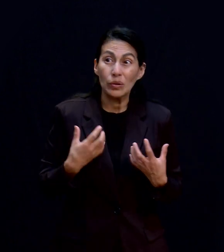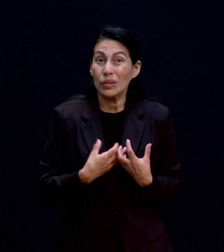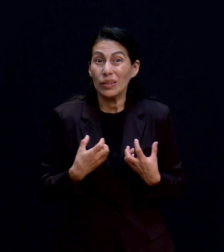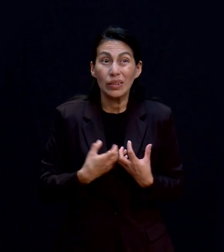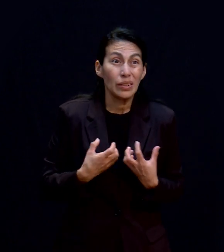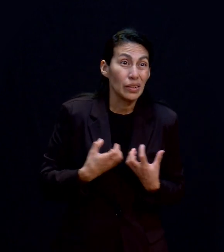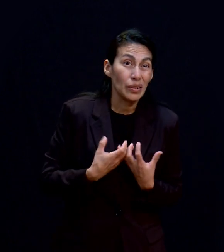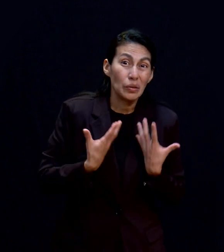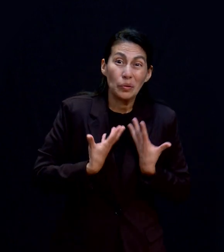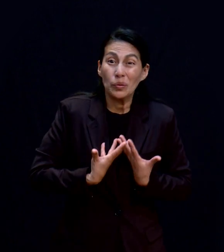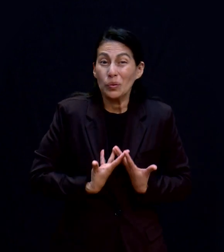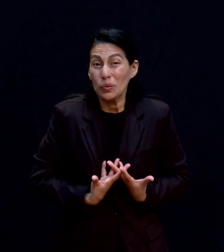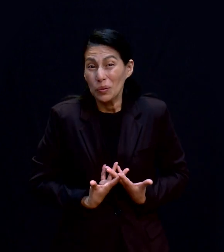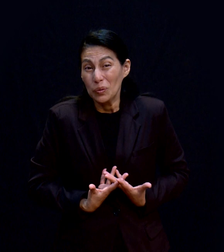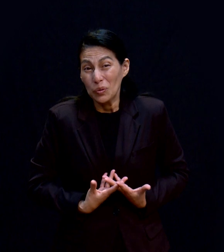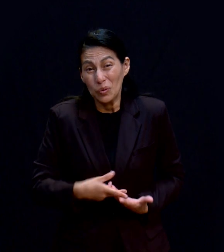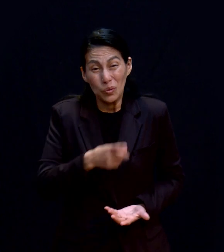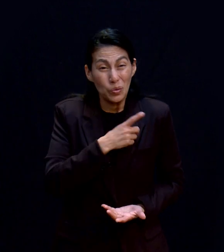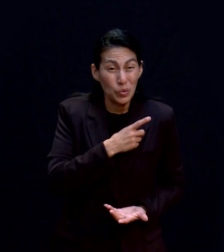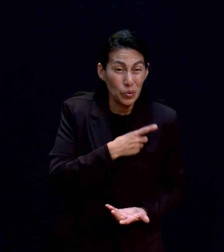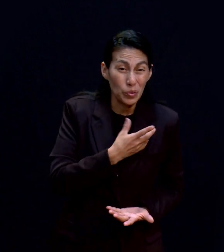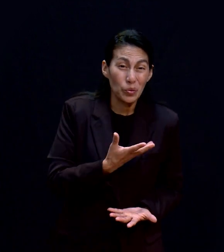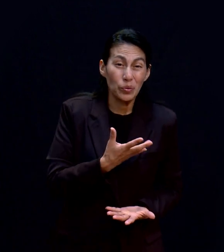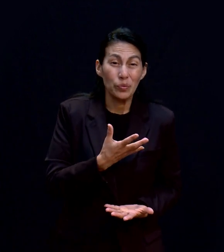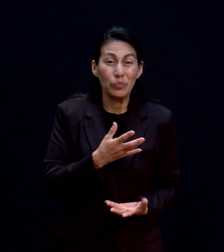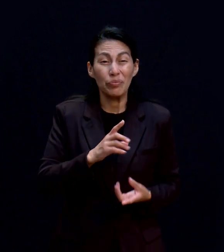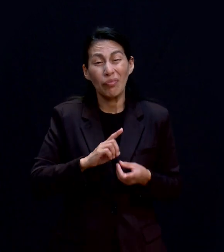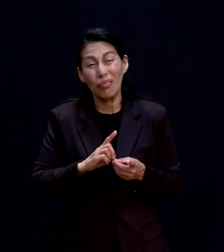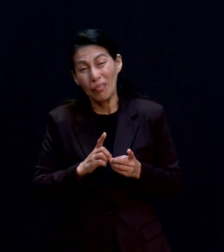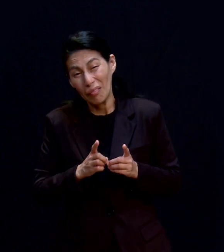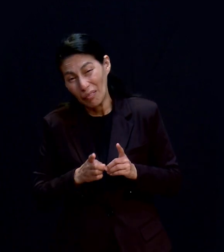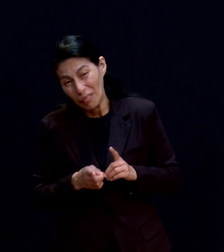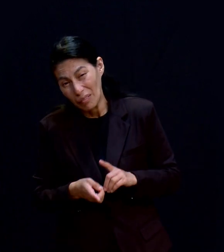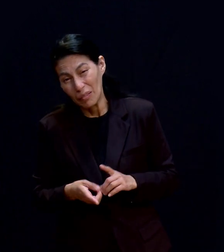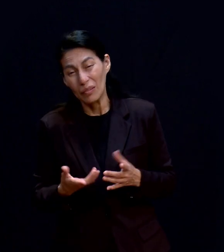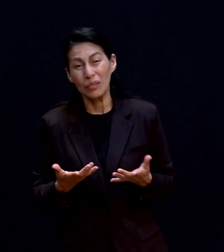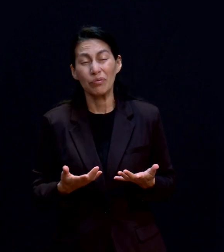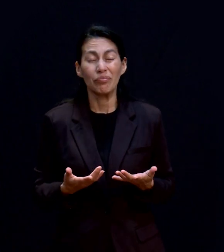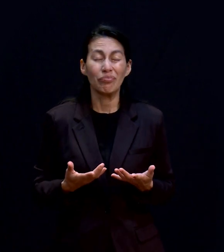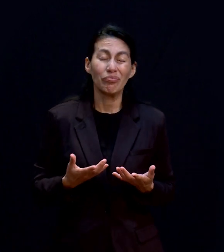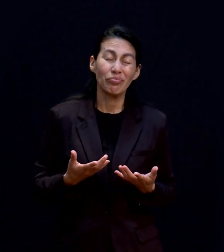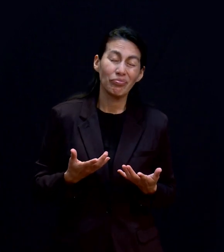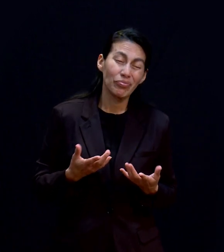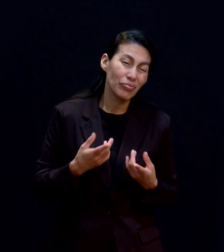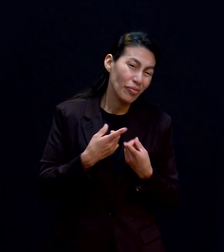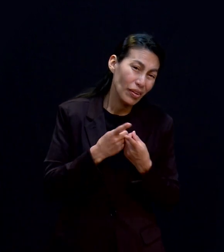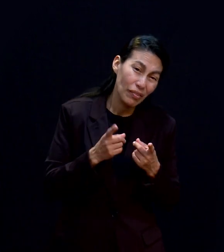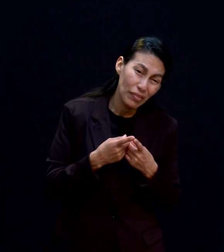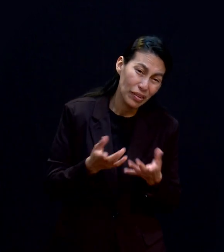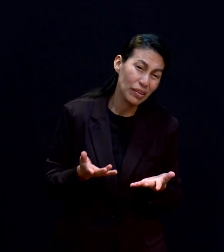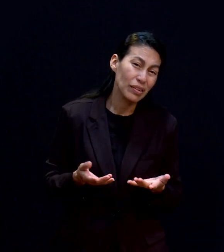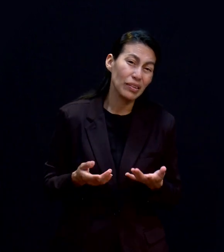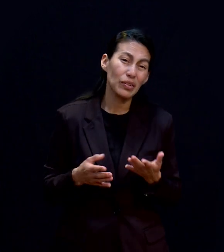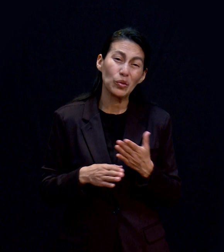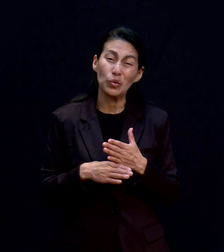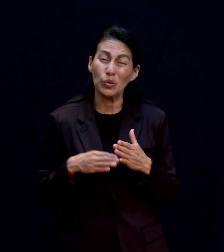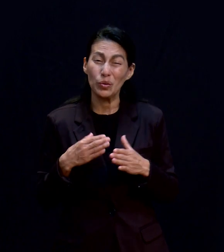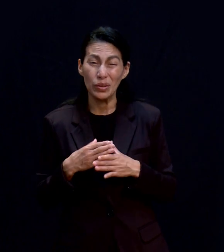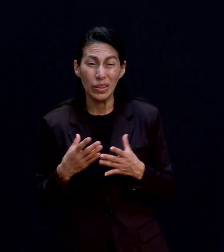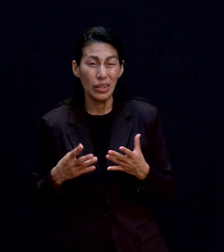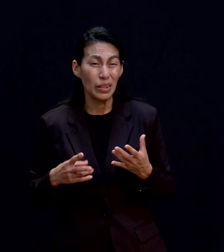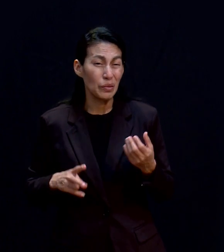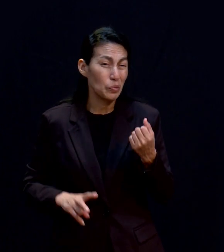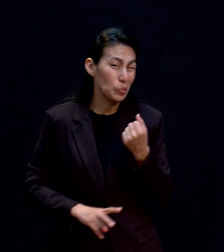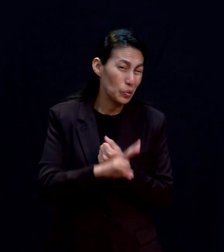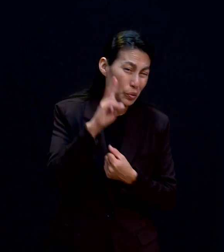miedo de desesperación de angustia de soledad de depresión donde el